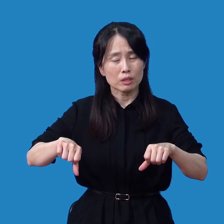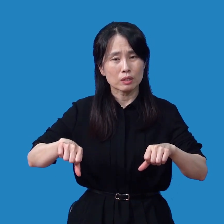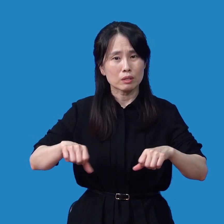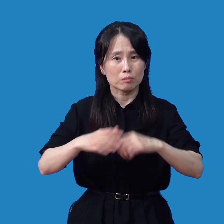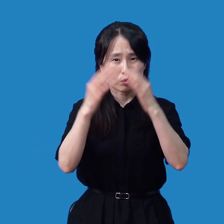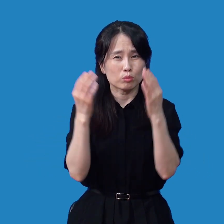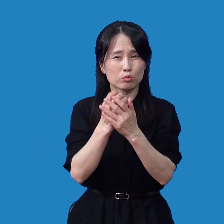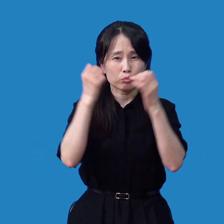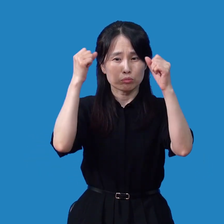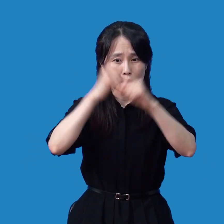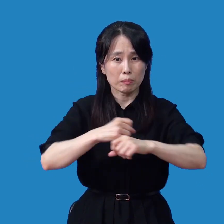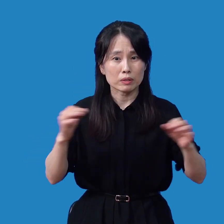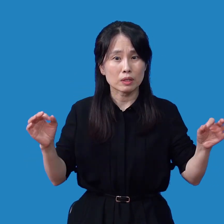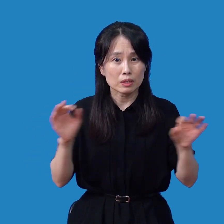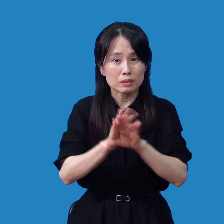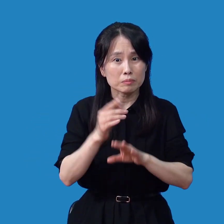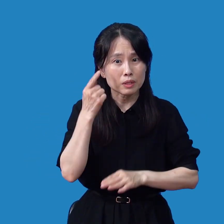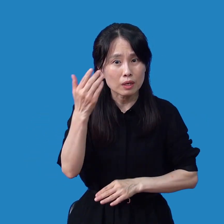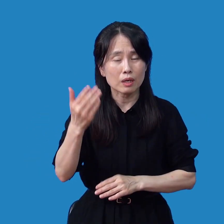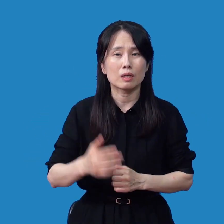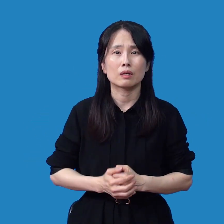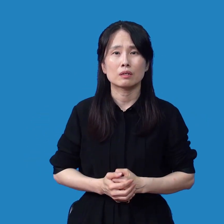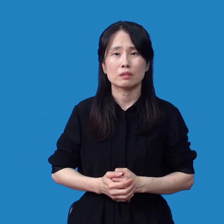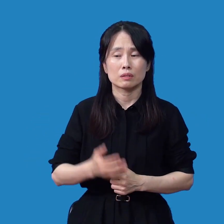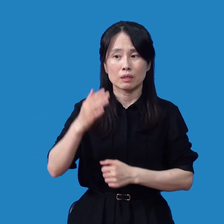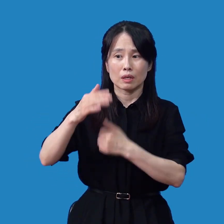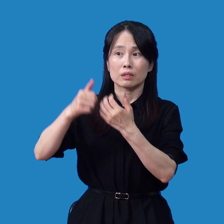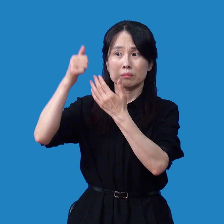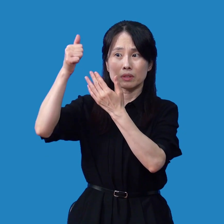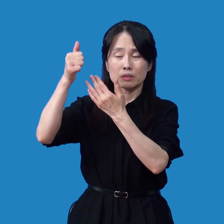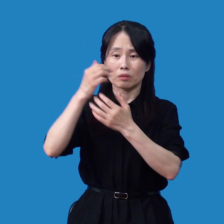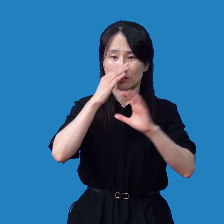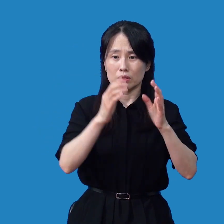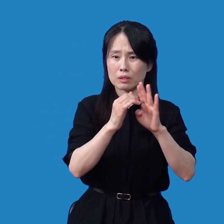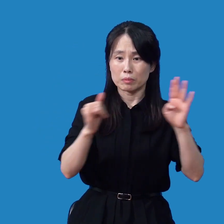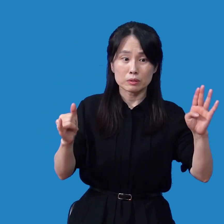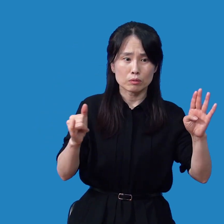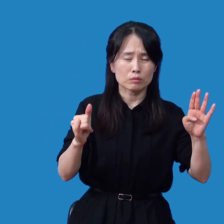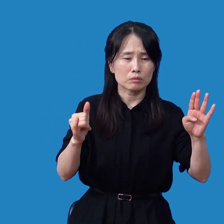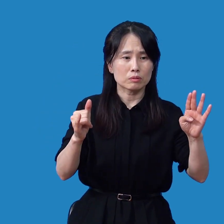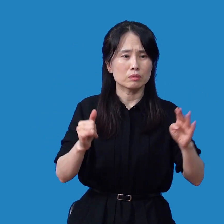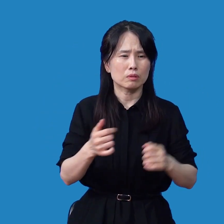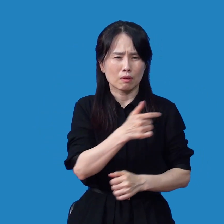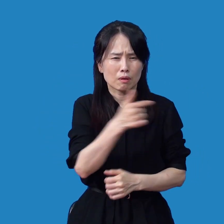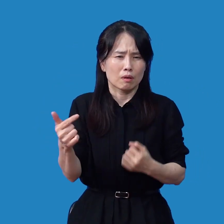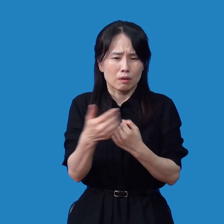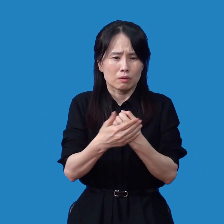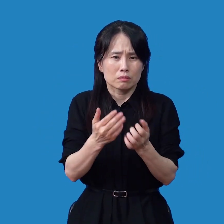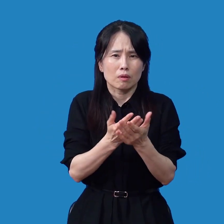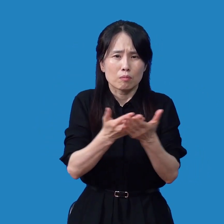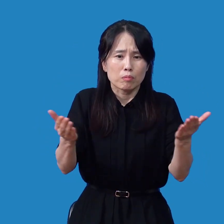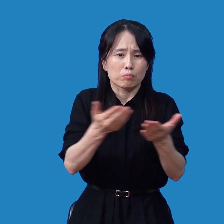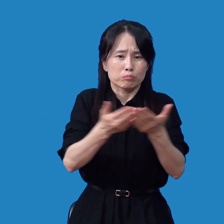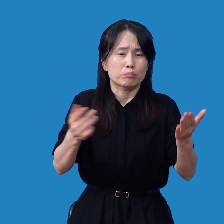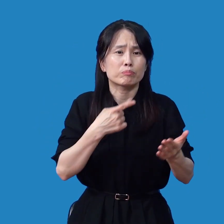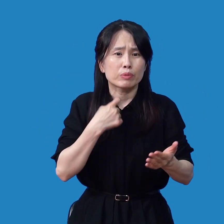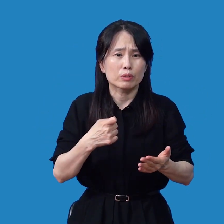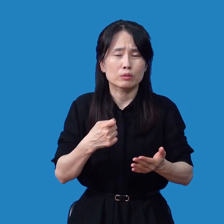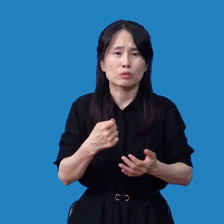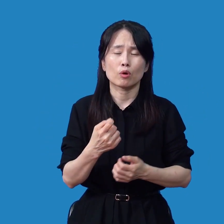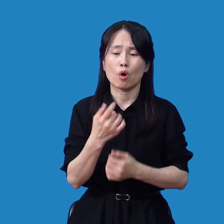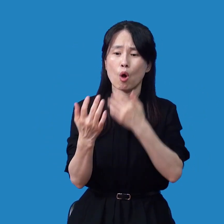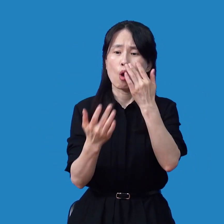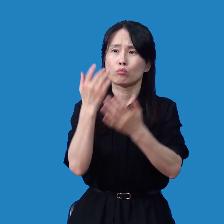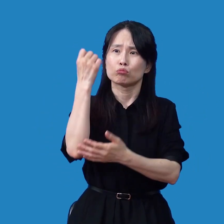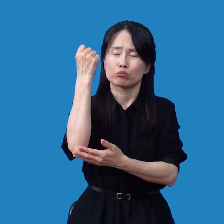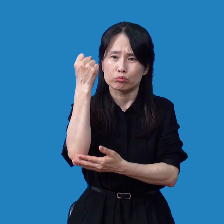생깁니다. 하나님께서 구약시대의 이스라엘 백성들에게 얼마나 큰 은혜를 베풀어 주셨습니까? 불기둥,